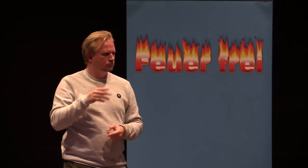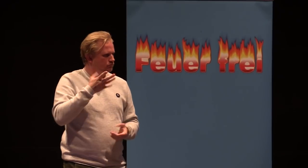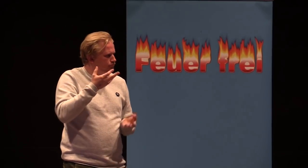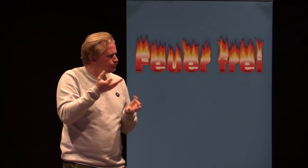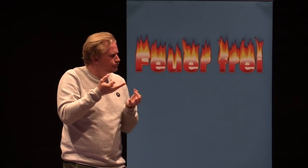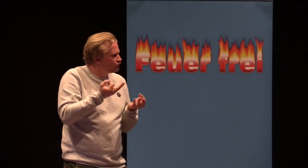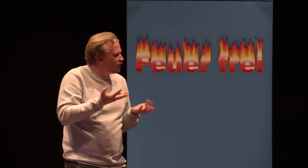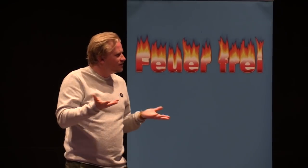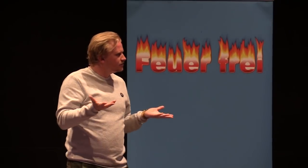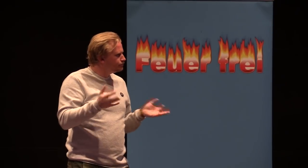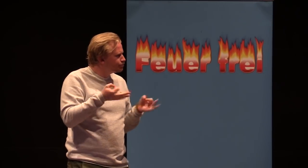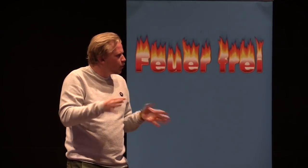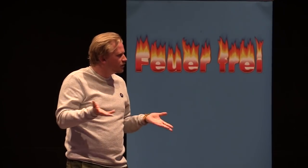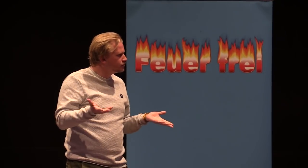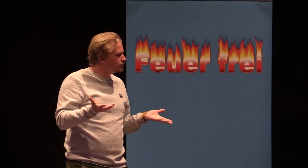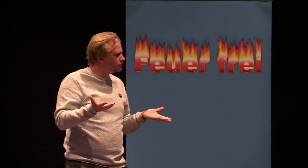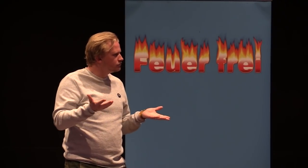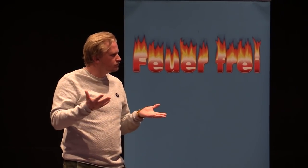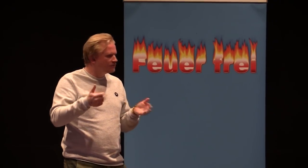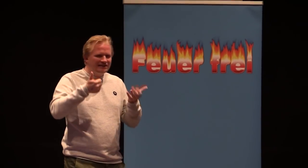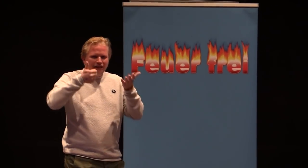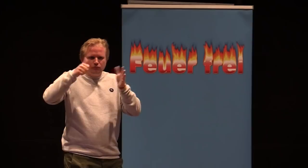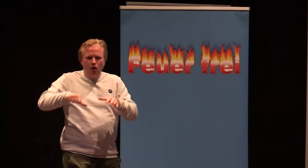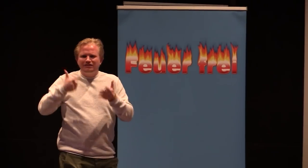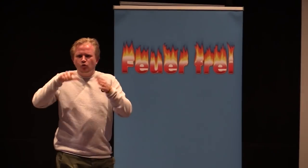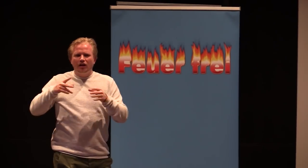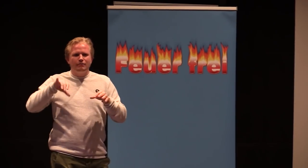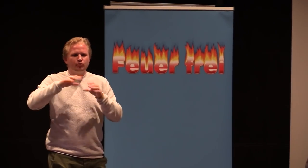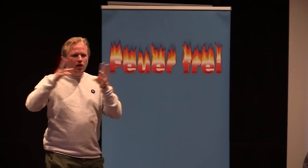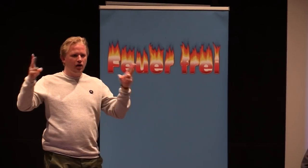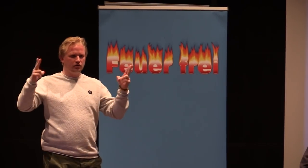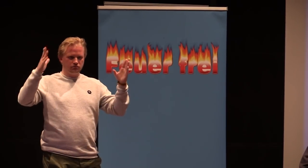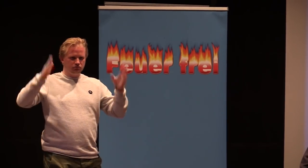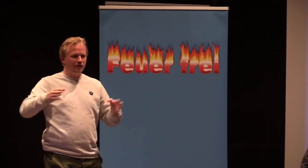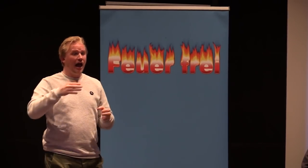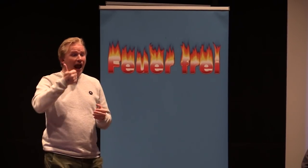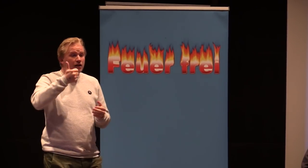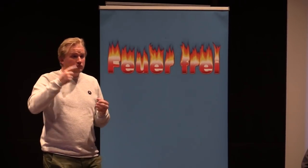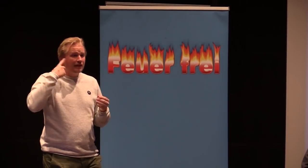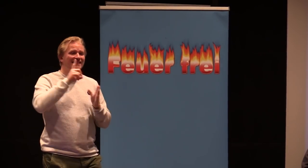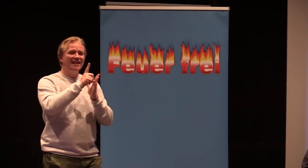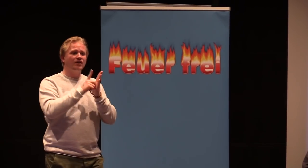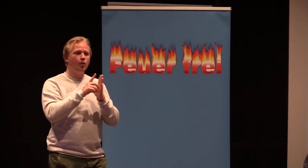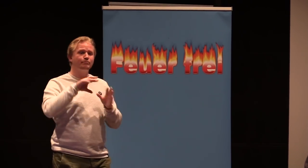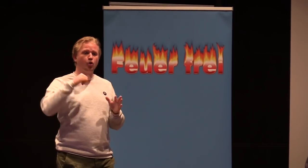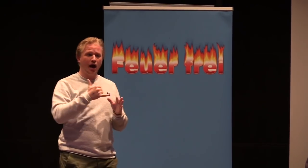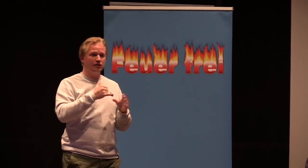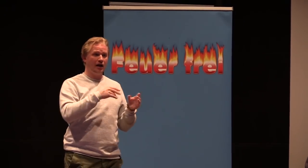aber ich glaube, wir kommen einfach nicht drum herum, Ziele festzulegen, weil man sonst den Nachwuchs auch einfach nicht gewinnt. Wenn die